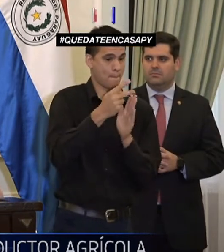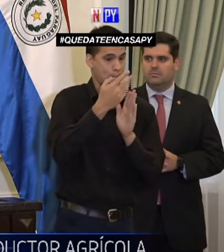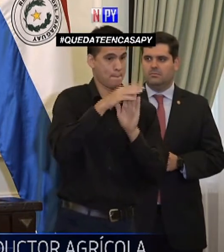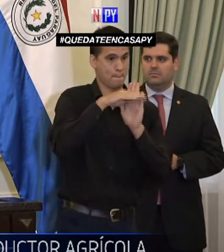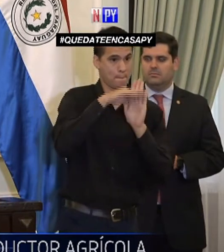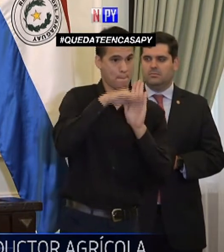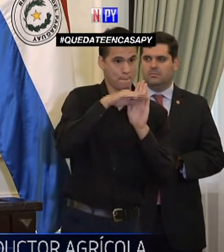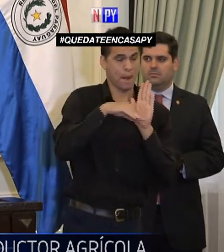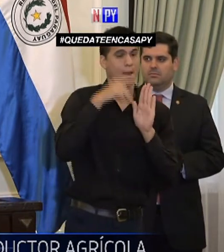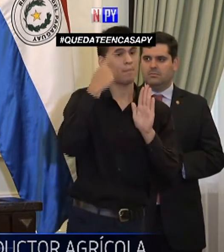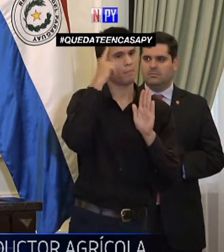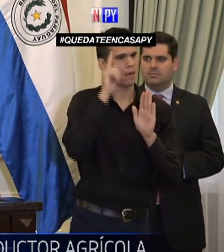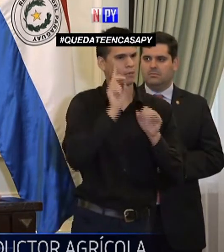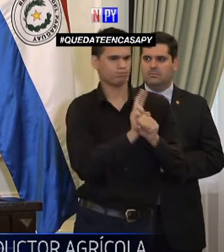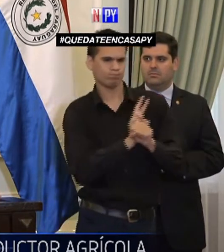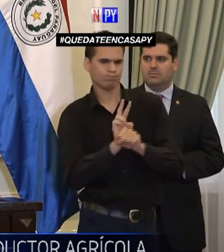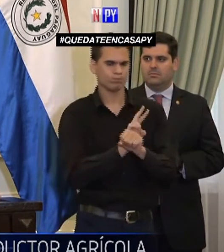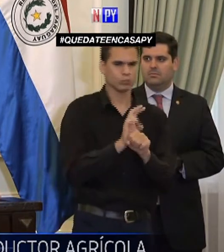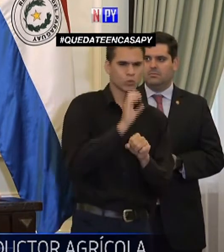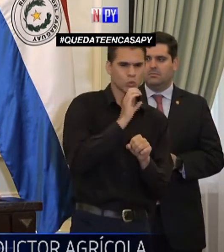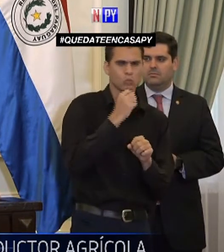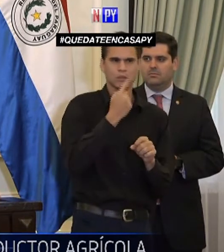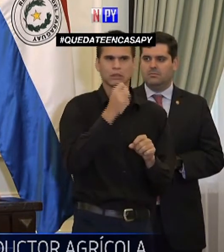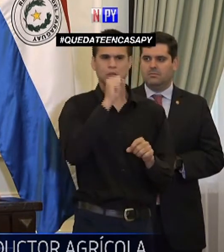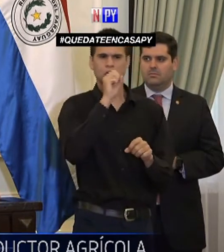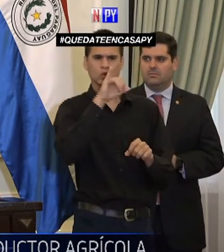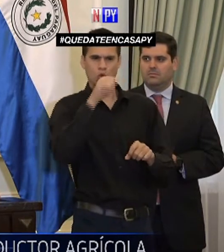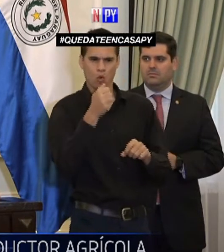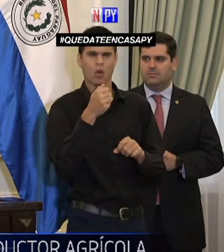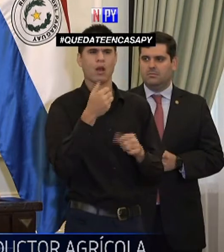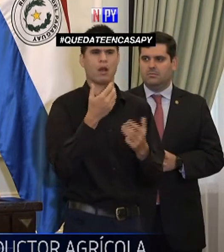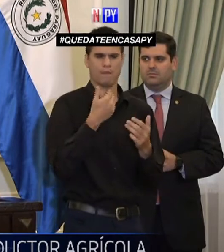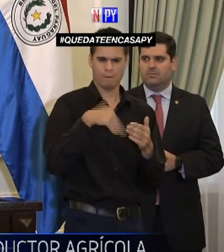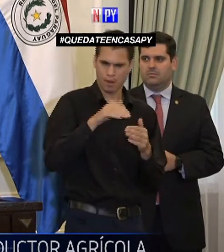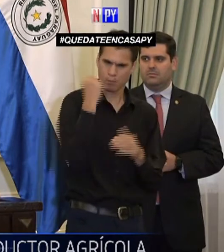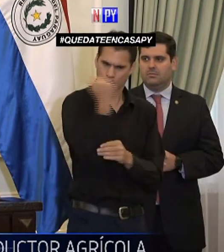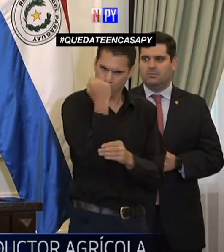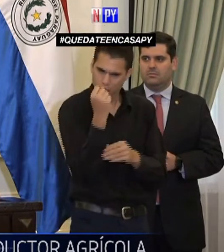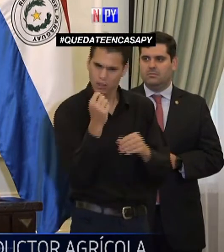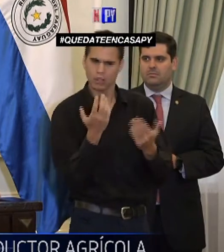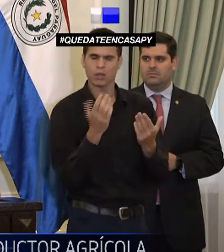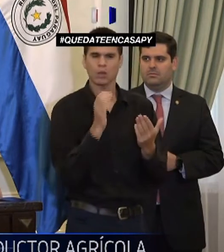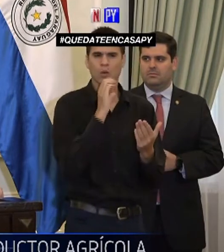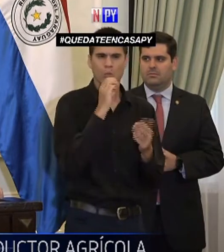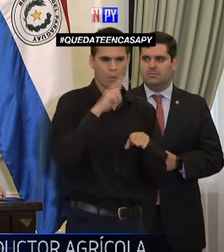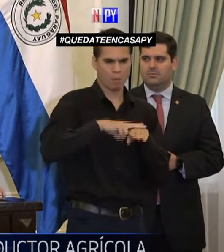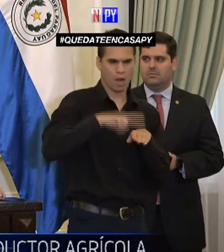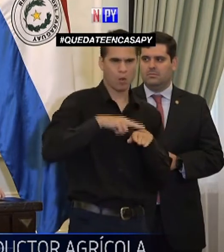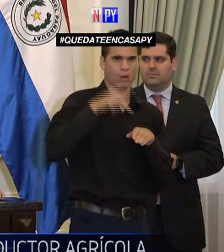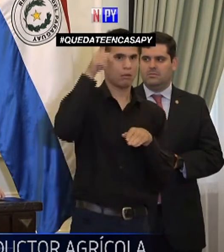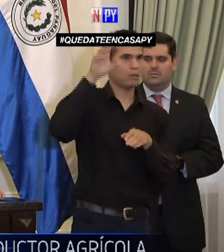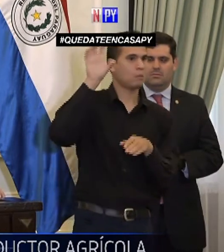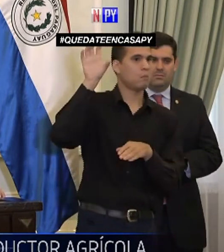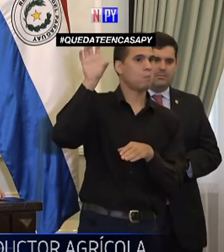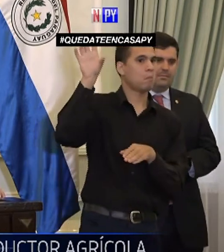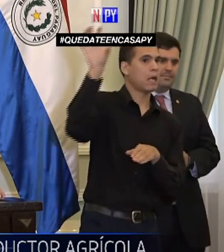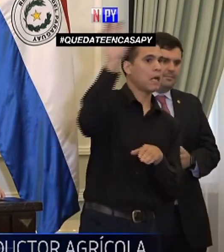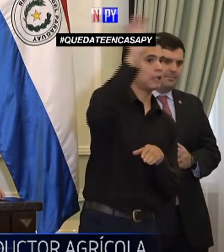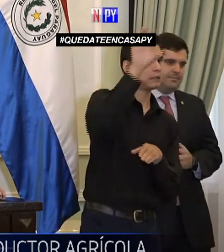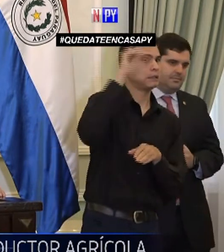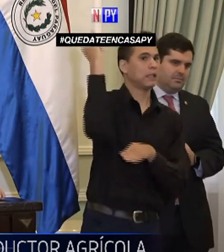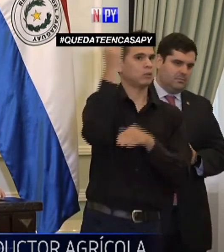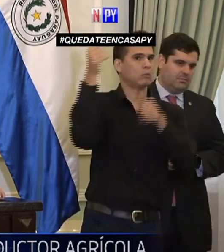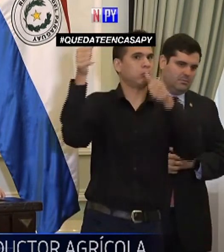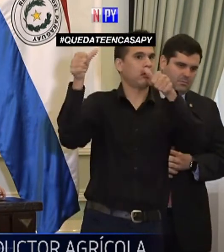dijeron que la soja iba a repuntar, pero sin embargo los mercados, los precios de futuro están cayendo. ¿Qué impacto va a tener en la economía de Paraguay? Hay que entender,